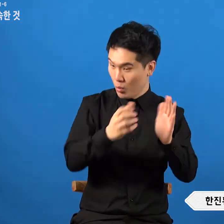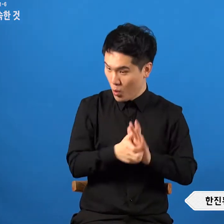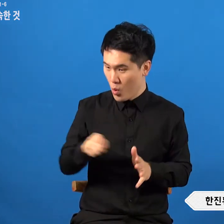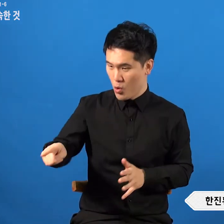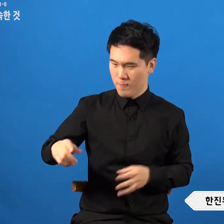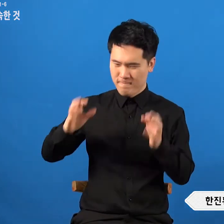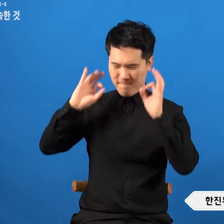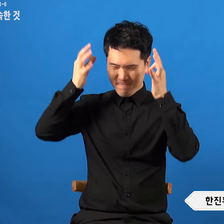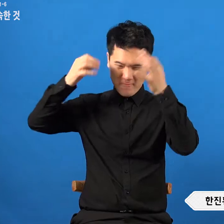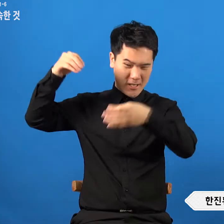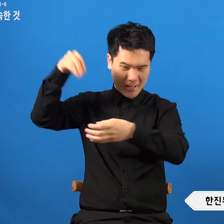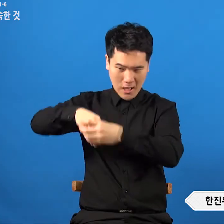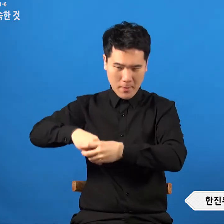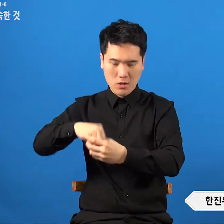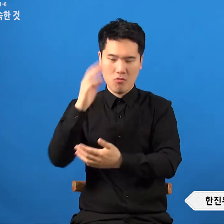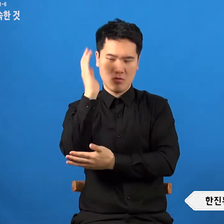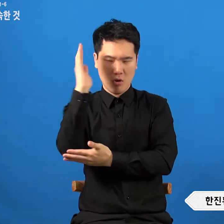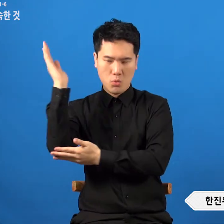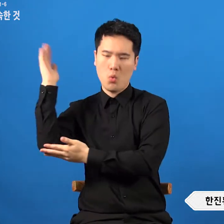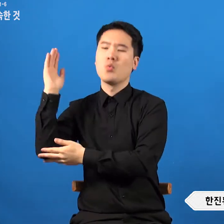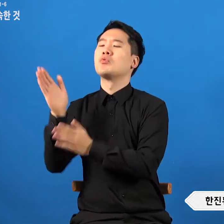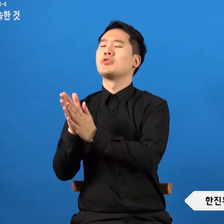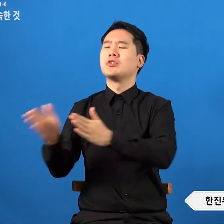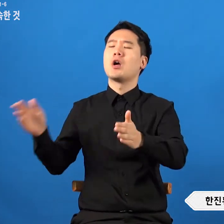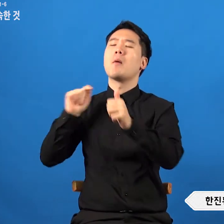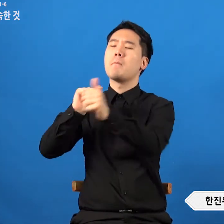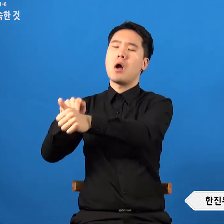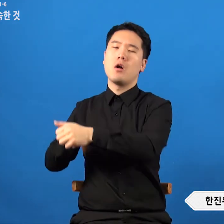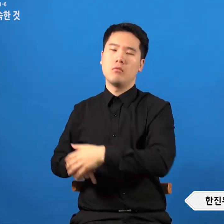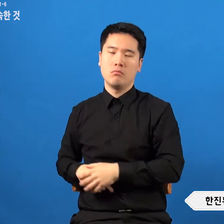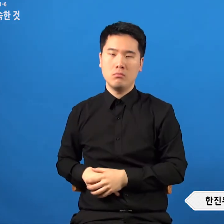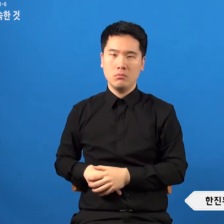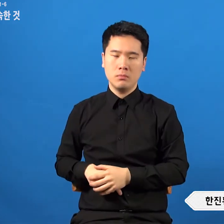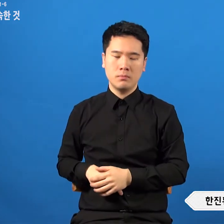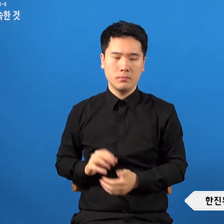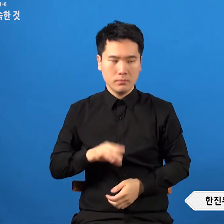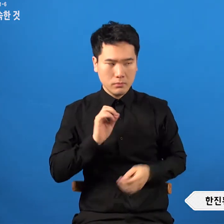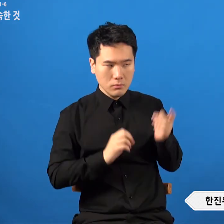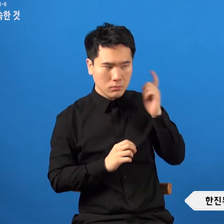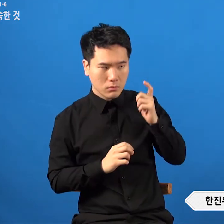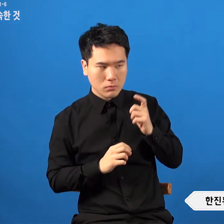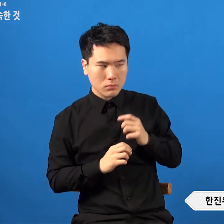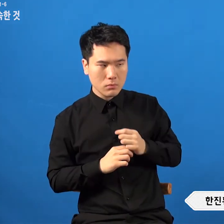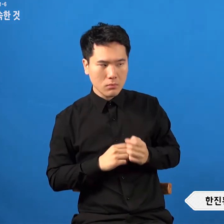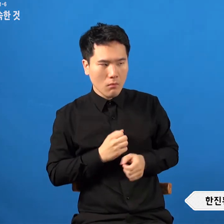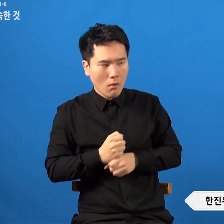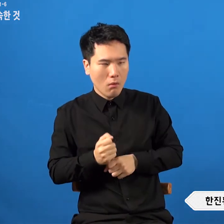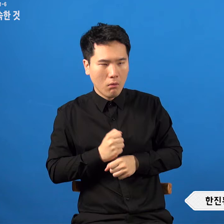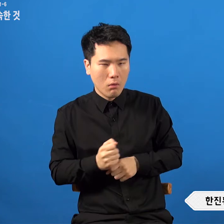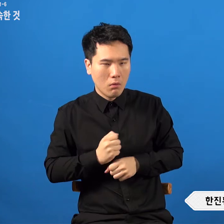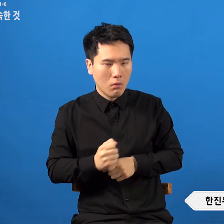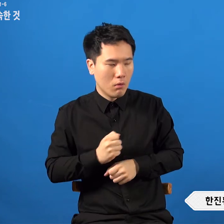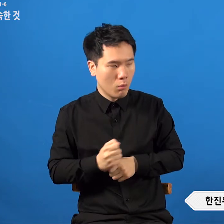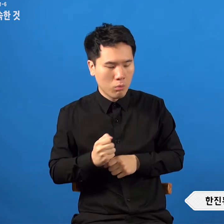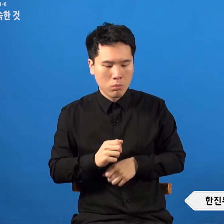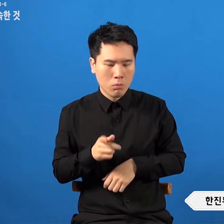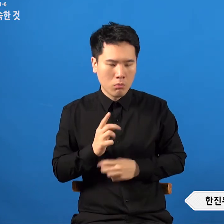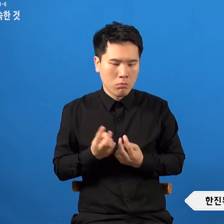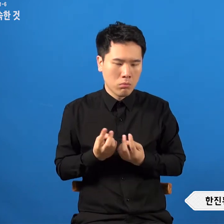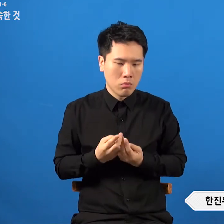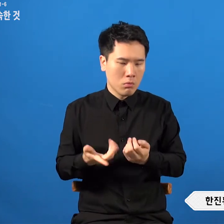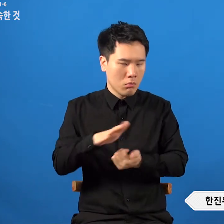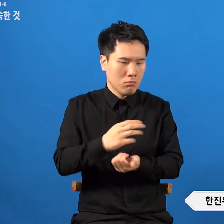전해보라고 합니다. 그러면 학생들이 처음에는 아주 다들 어색하게 이렇게 하다가도 곧